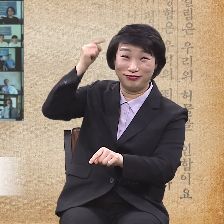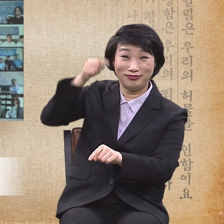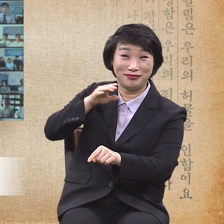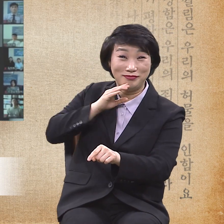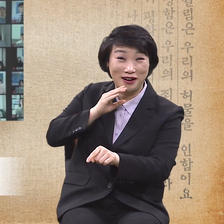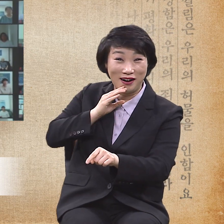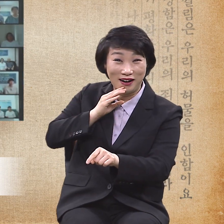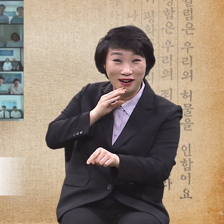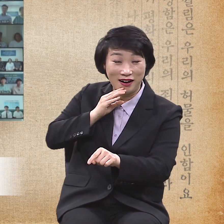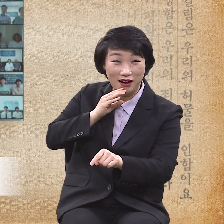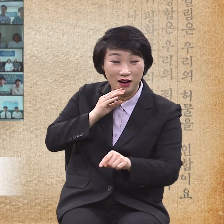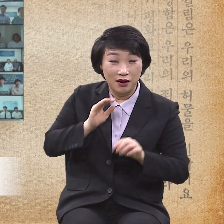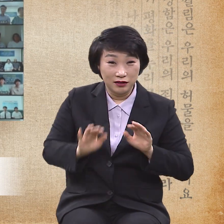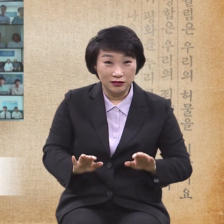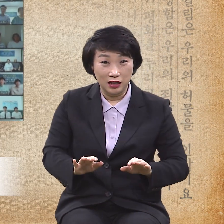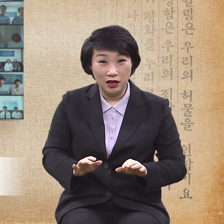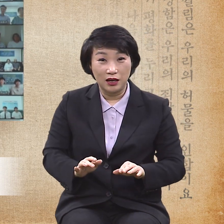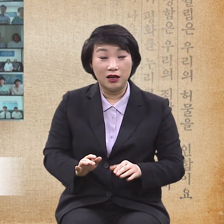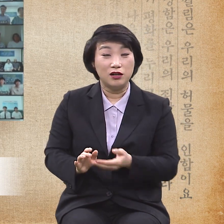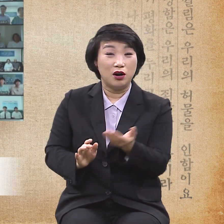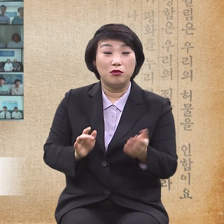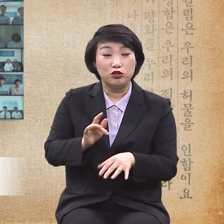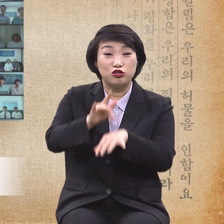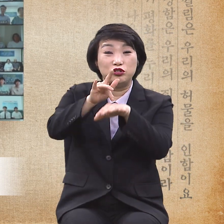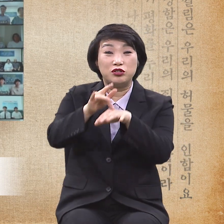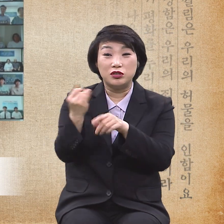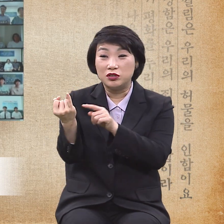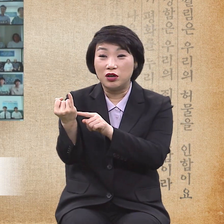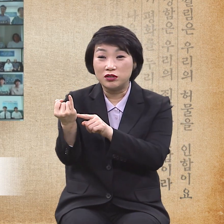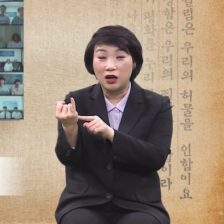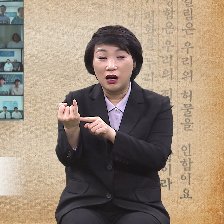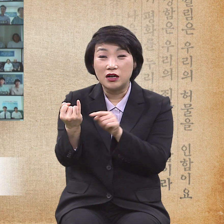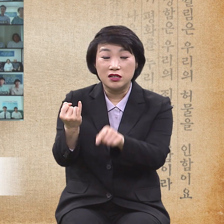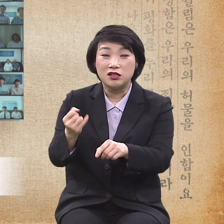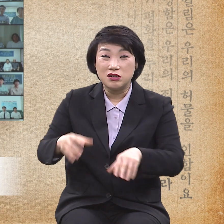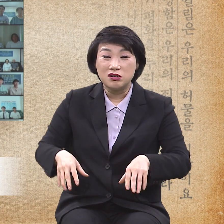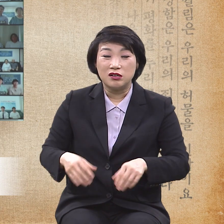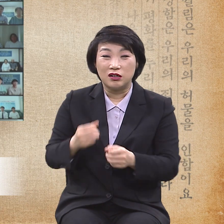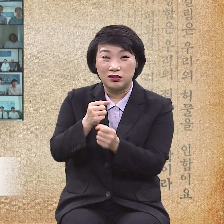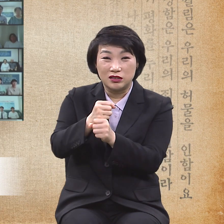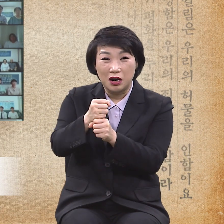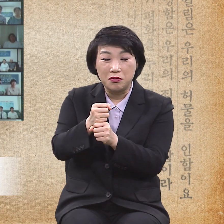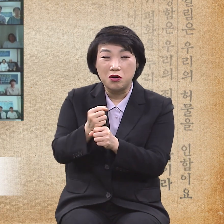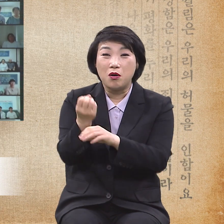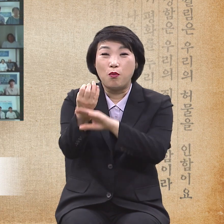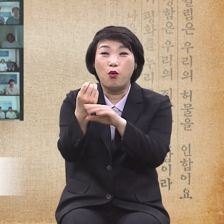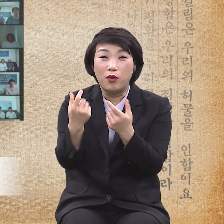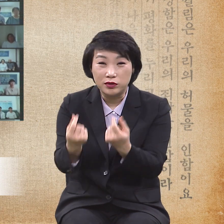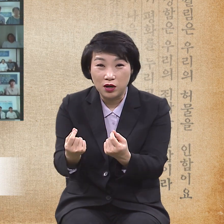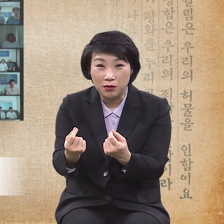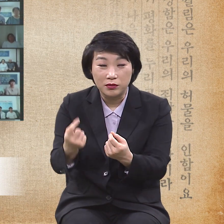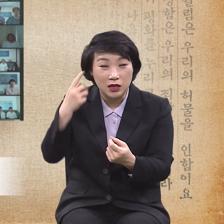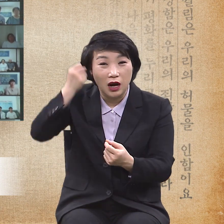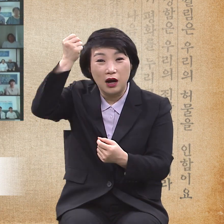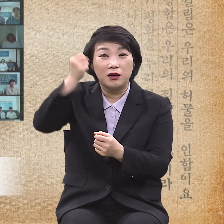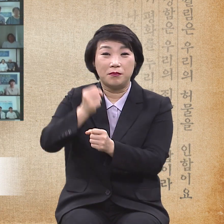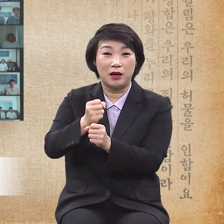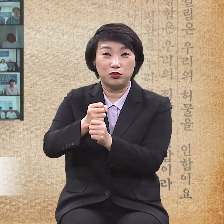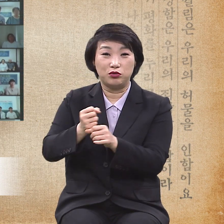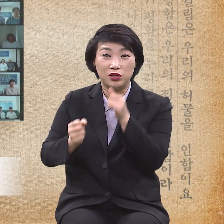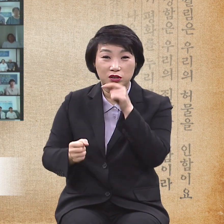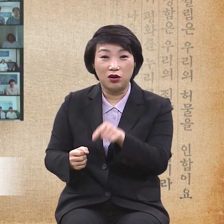이상하잖아요. 예, 귀신이 그걸 보아처럼, 응? 아주 제 목숨보다 크도록 끌어안고